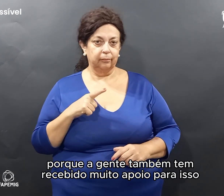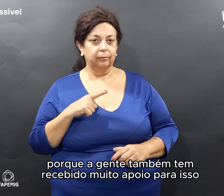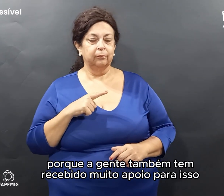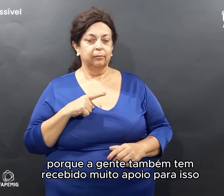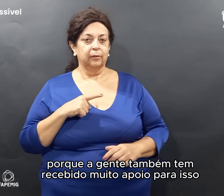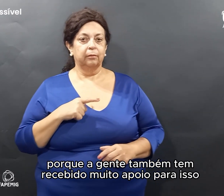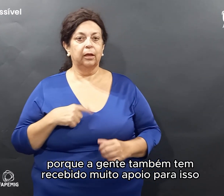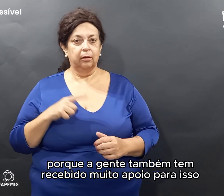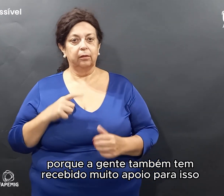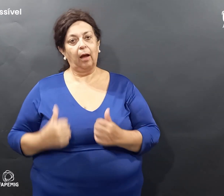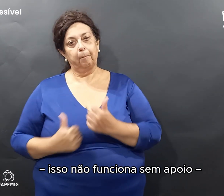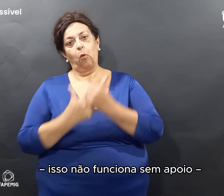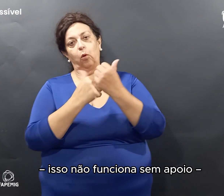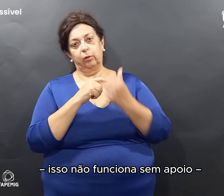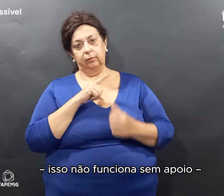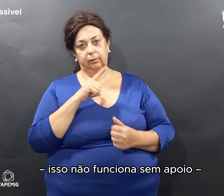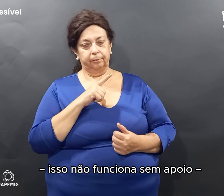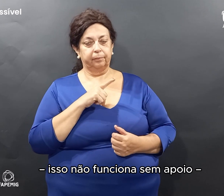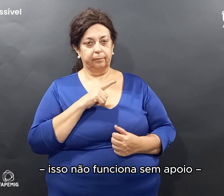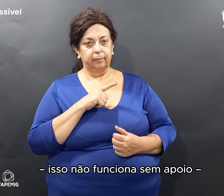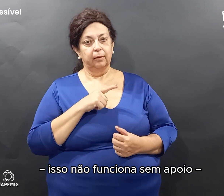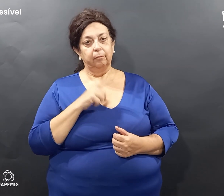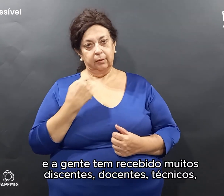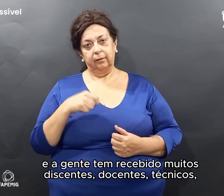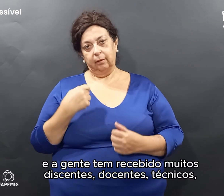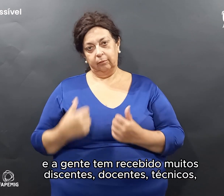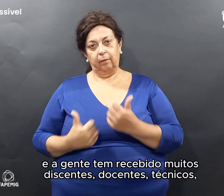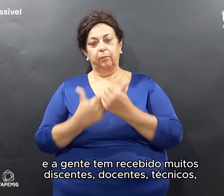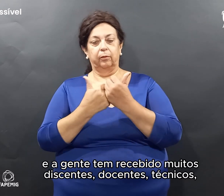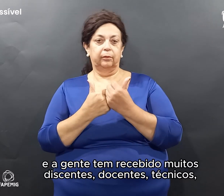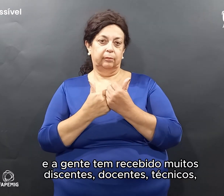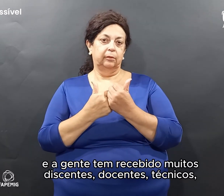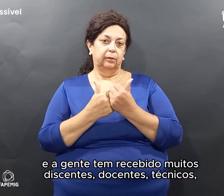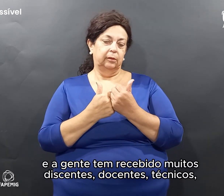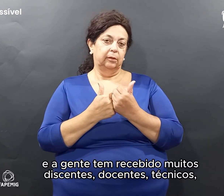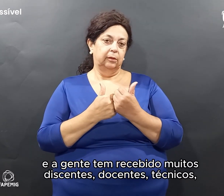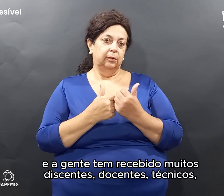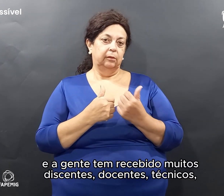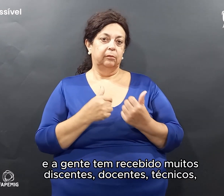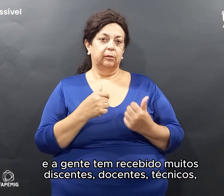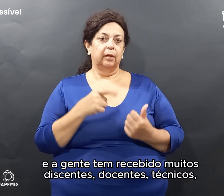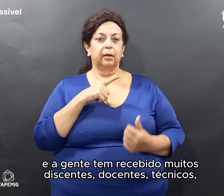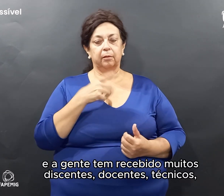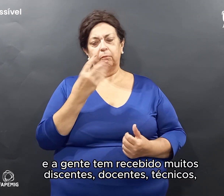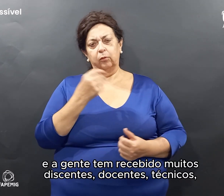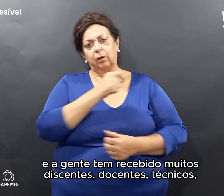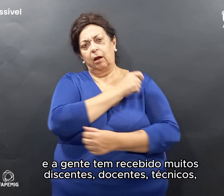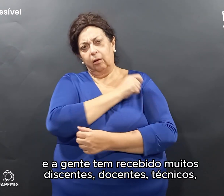muito apoio para isso. E isso não funciona sem apoio. E a gente tem recebido muitos discentes, docentes,